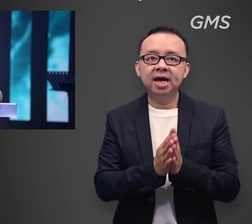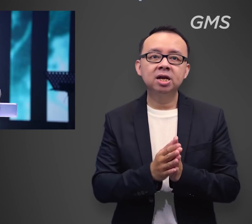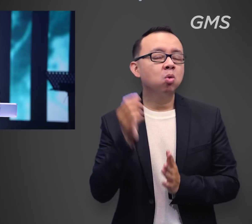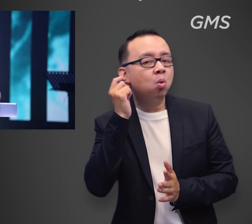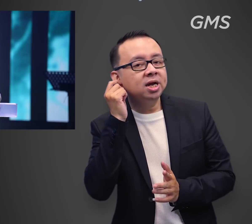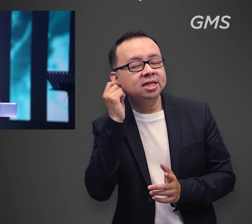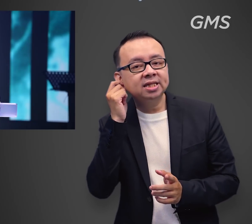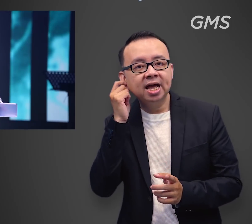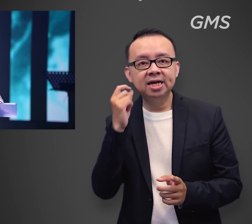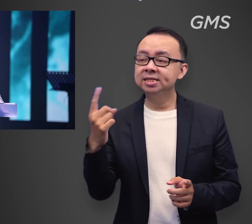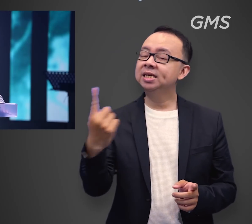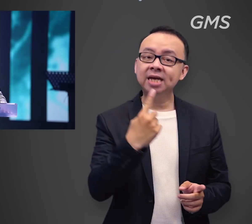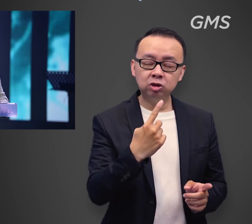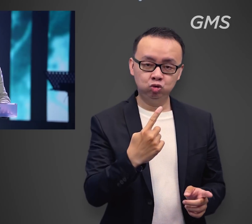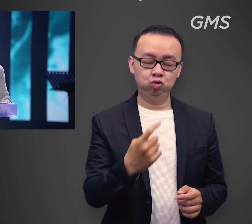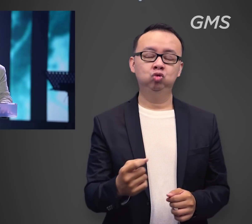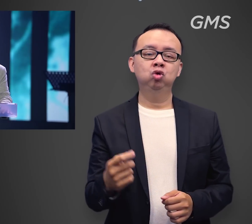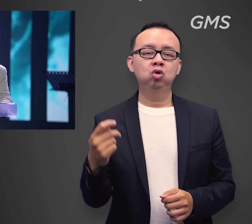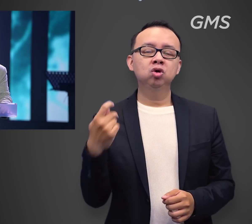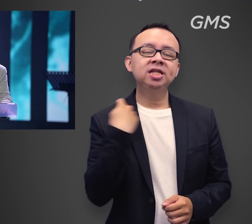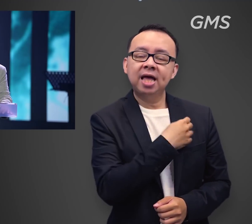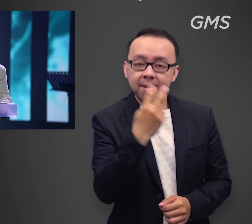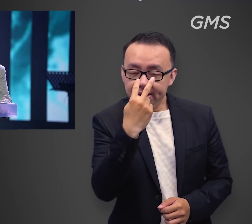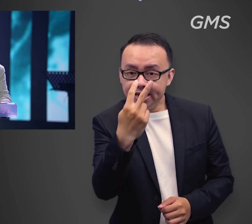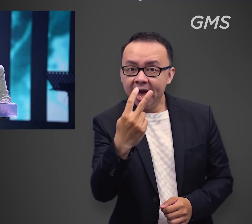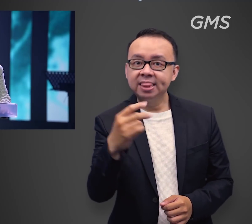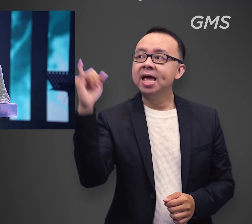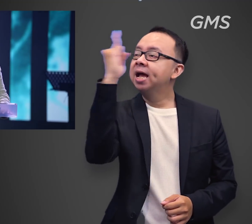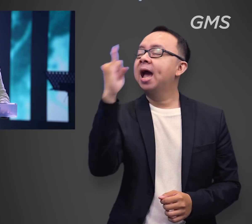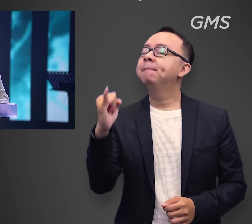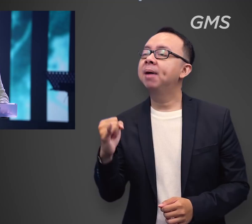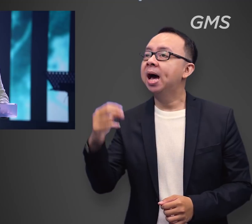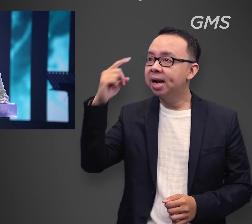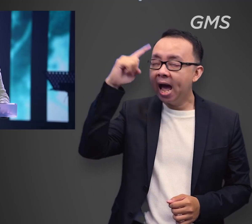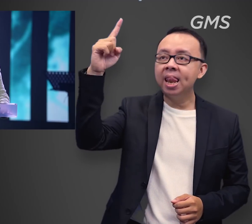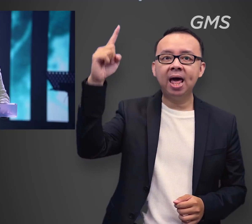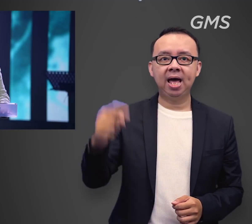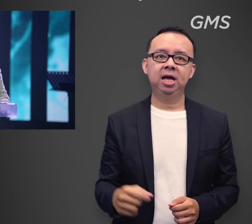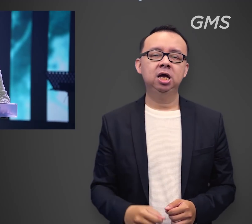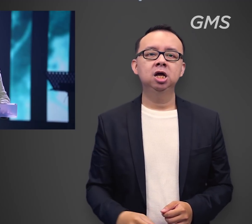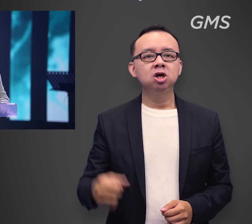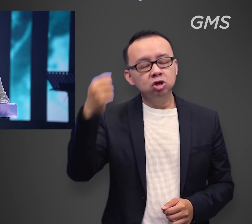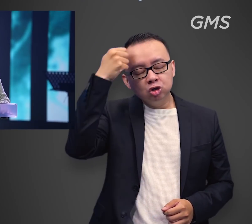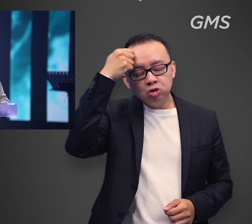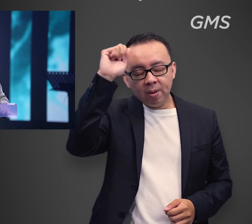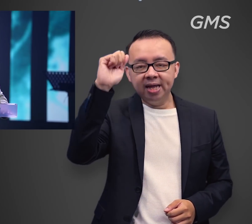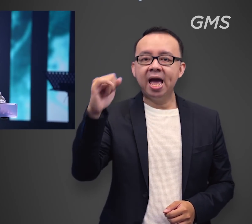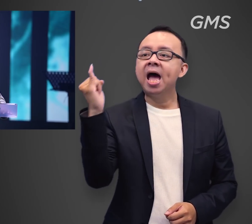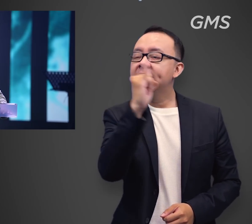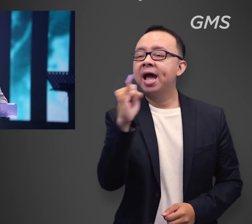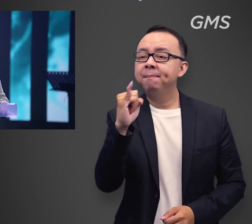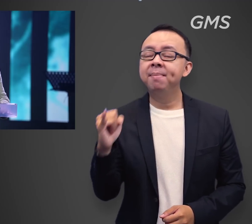melihat gambar Allah. Dan itu tujuannya. Tujuannya apa? Tujuan pernikahannya apa? Supaya gambar Allah itu